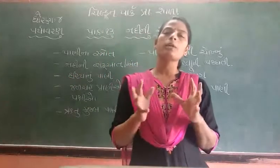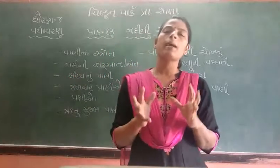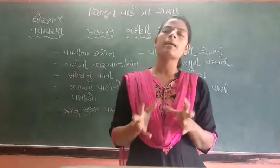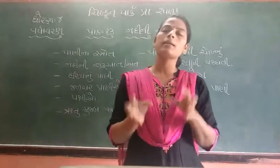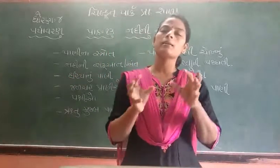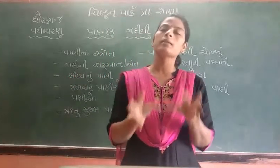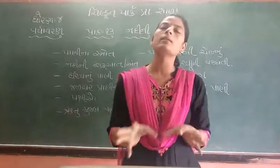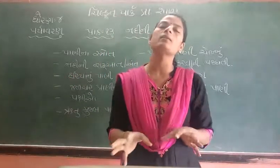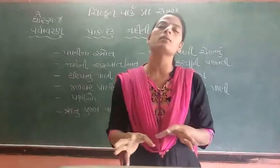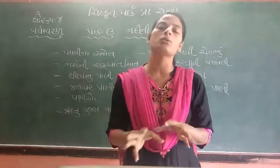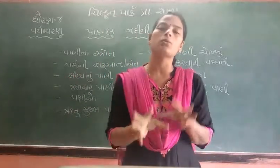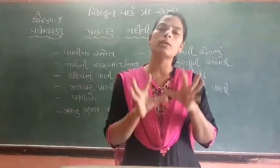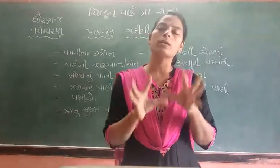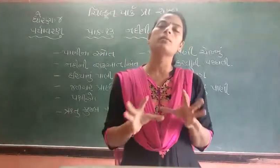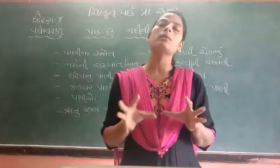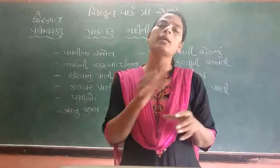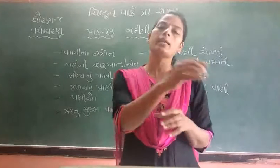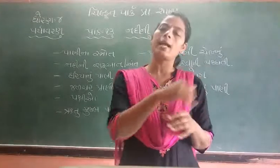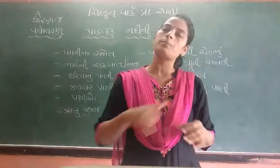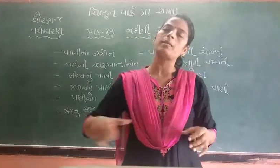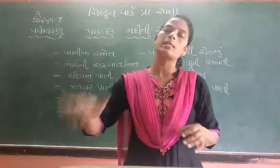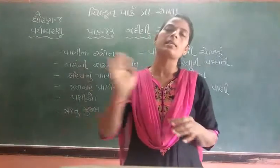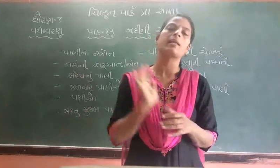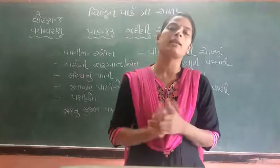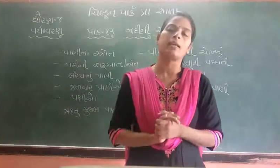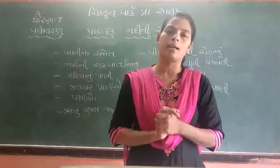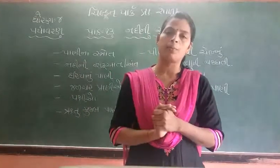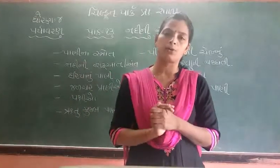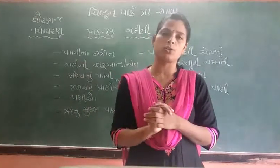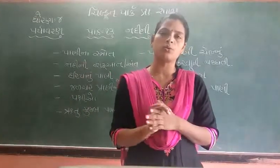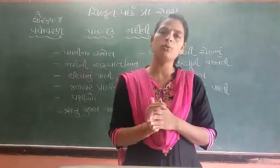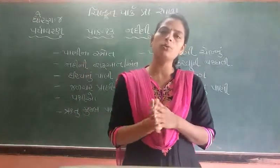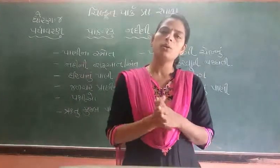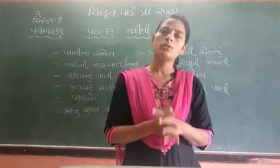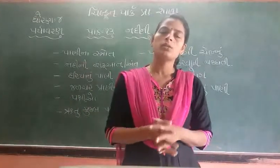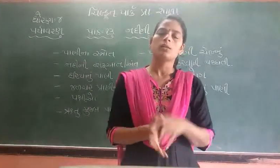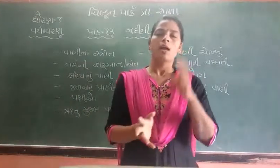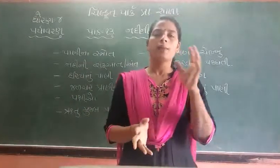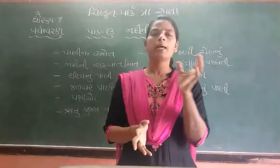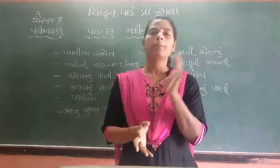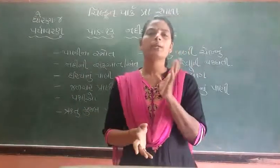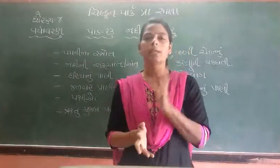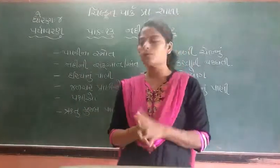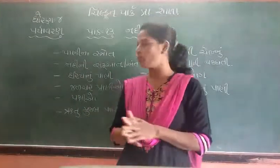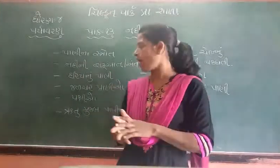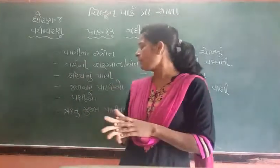ભાગે નદીની સરોવરની અંદર કે એની આસપાસ કિનારે રહેનારા પક્ષીઓ છે, આ બધા આપણને ત્યાં જોવા મળે